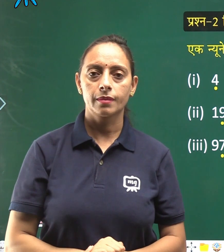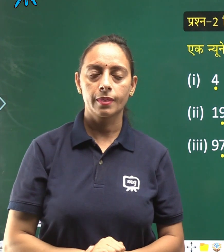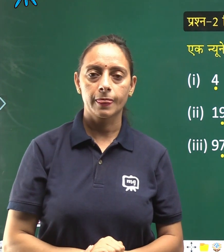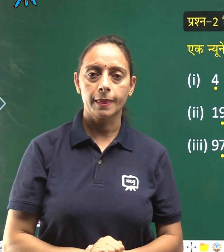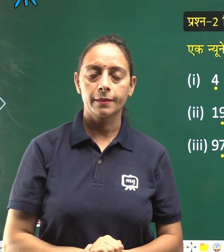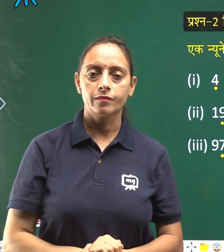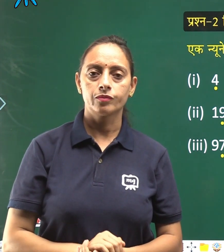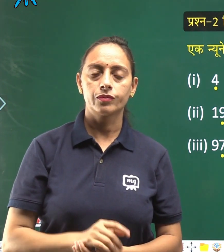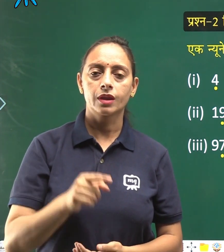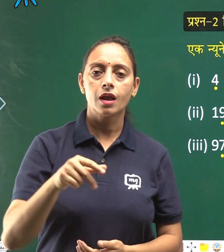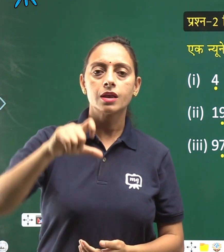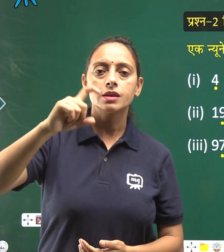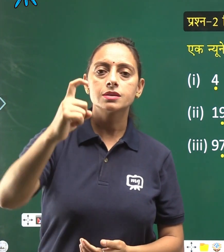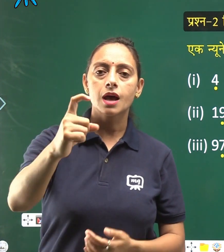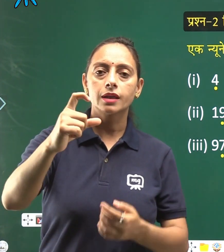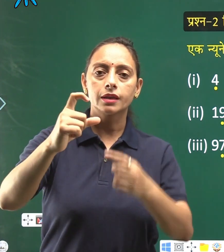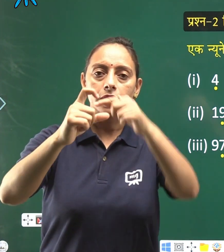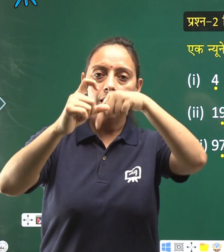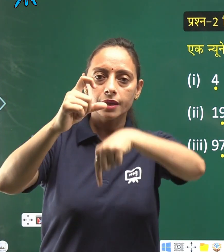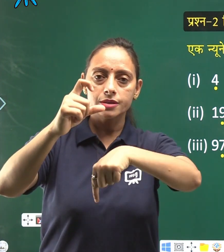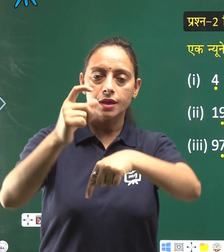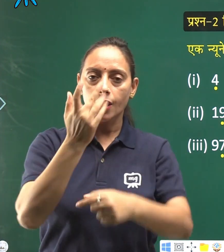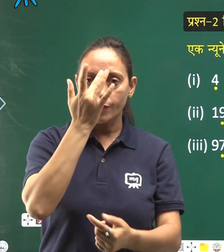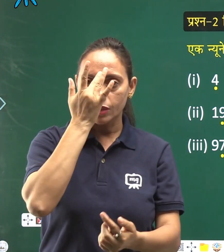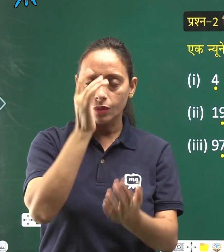जिसके 7 के नीचे बिंदु लगा हुआ है।